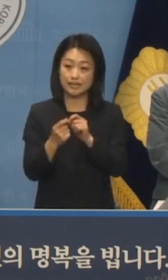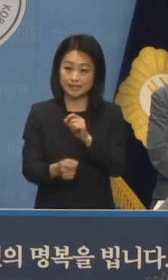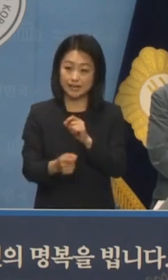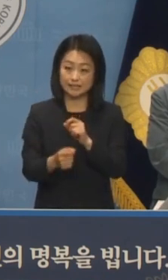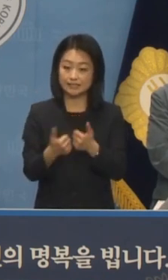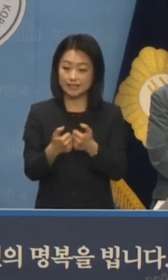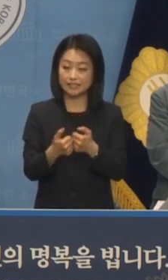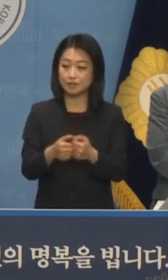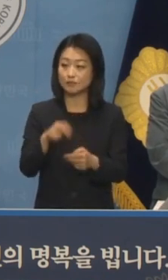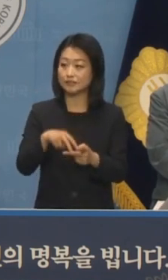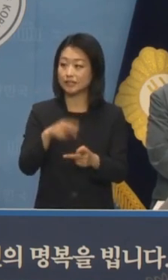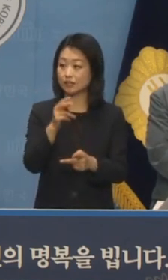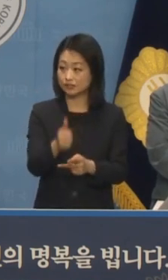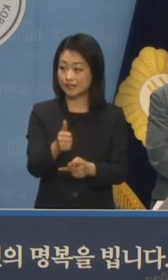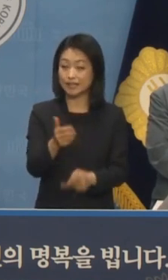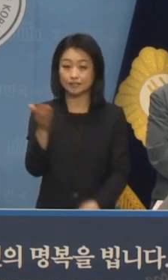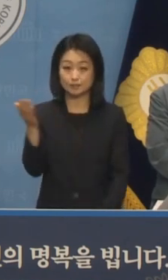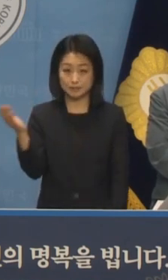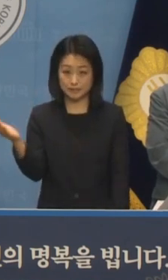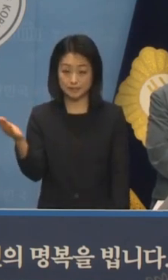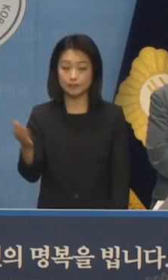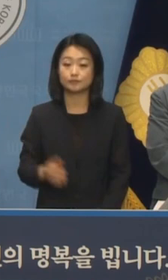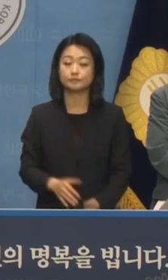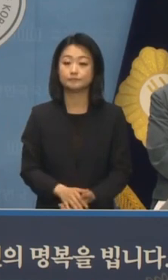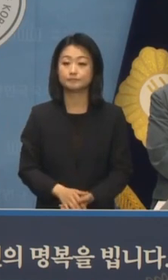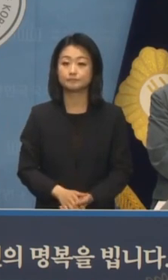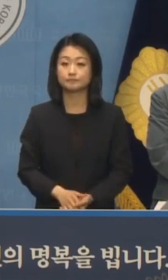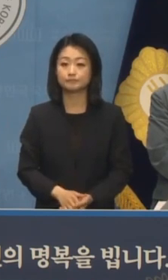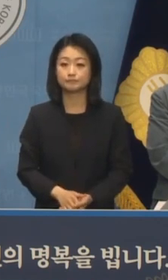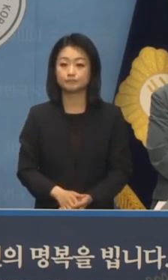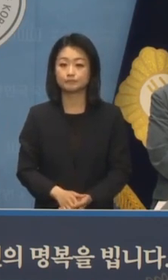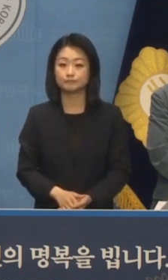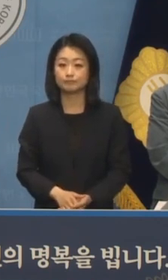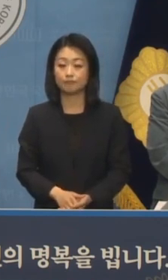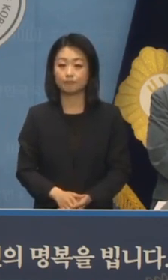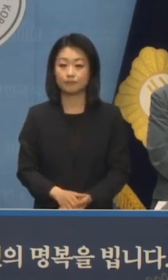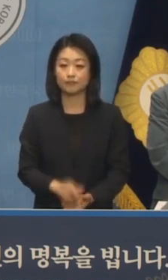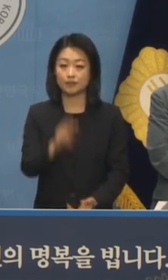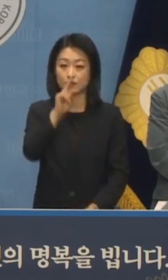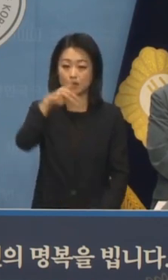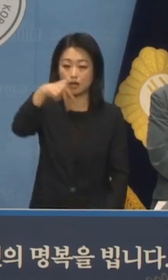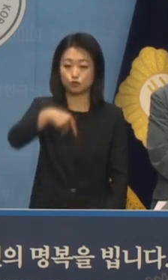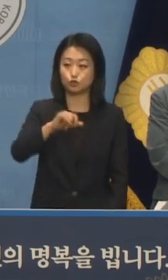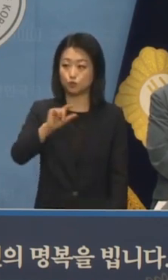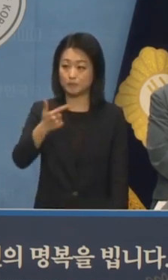상담센터장이신 권지웅님 오셨습니다. 먼저